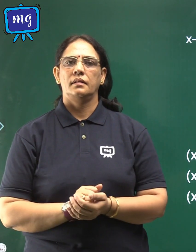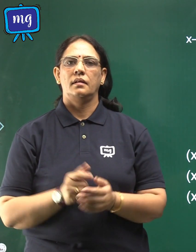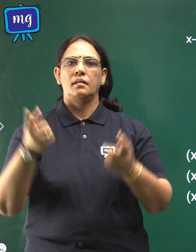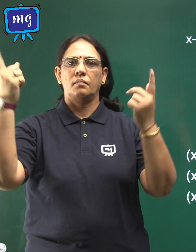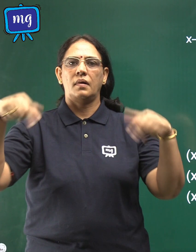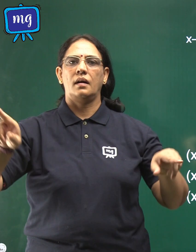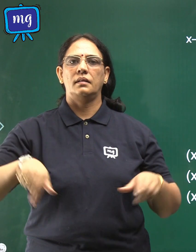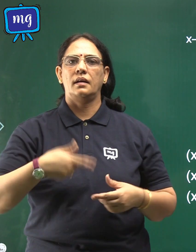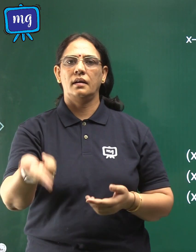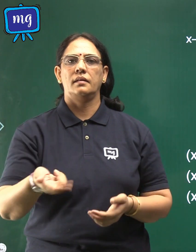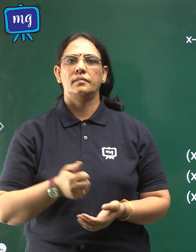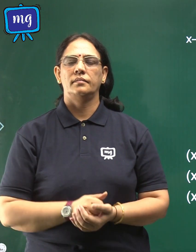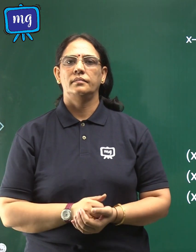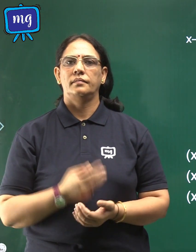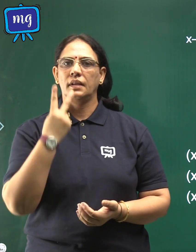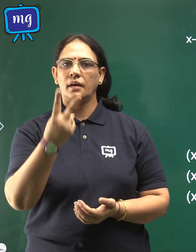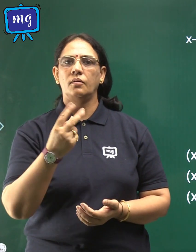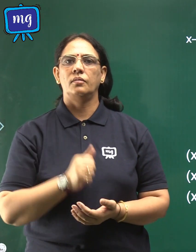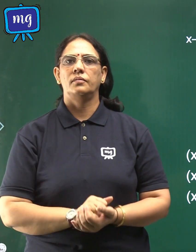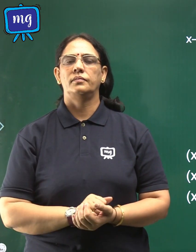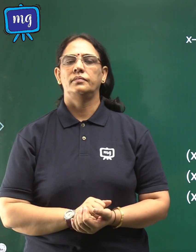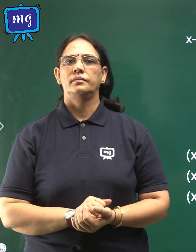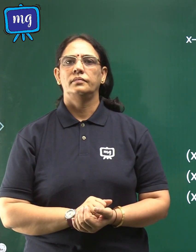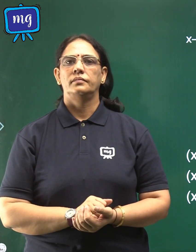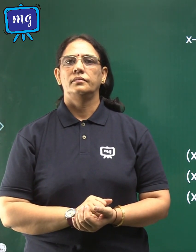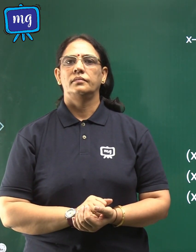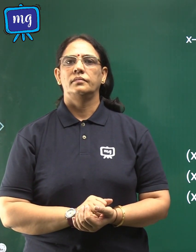भाग देंगे। देखो,